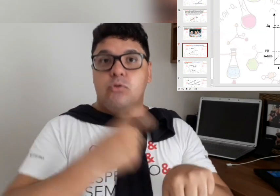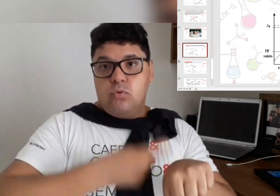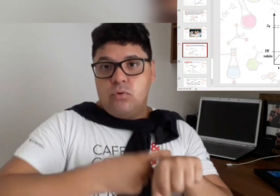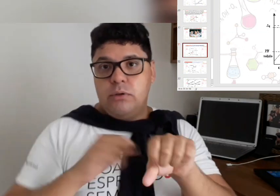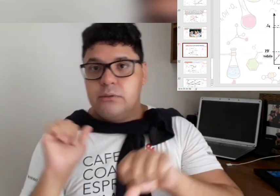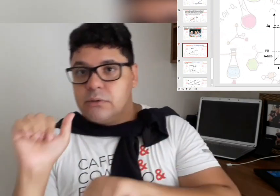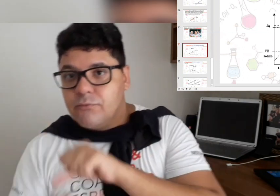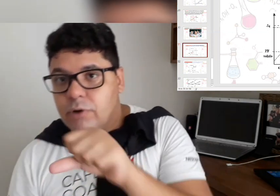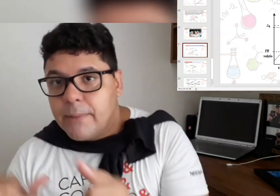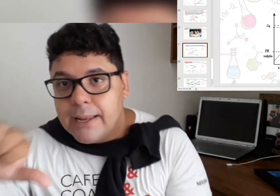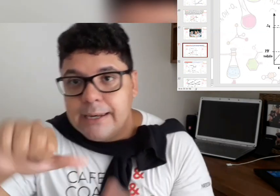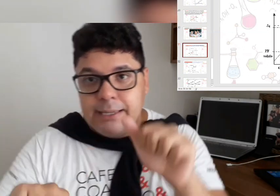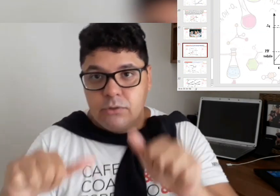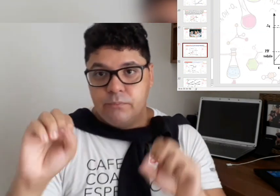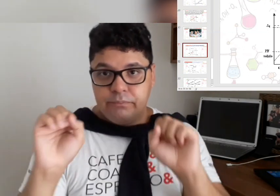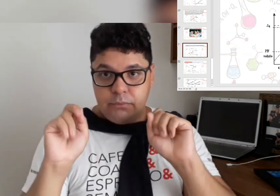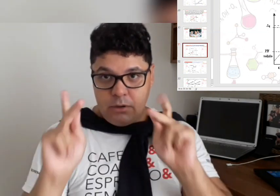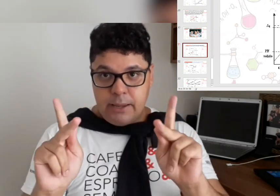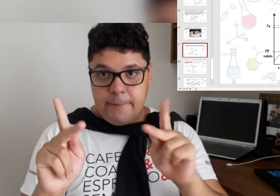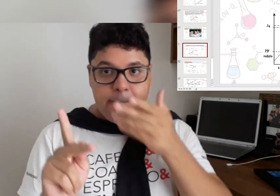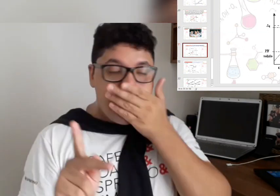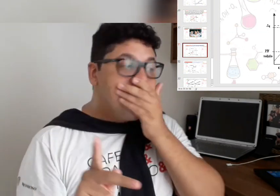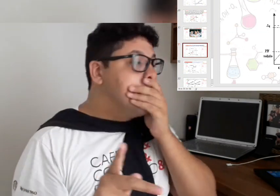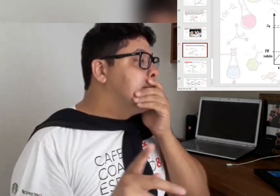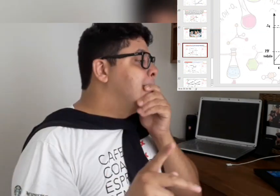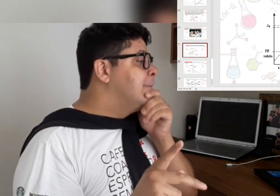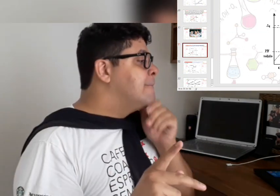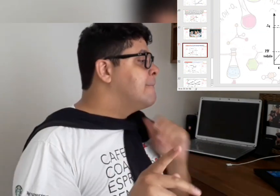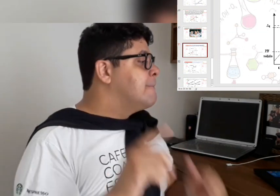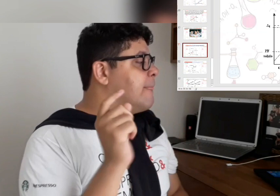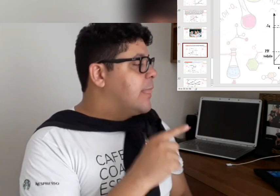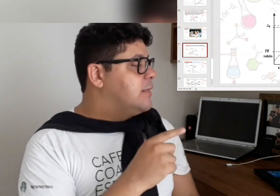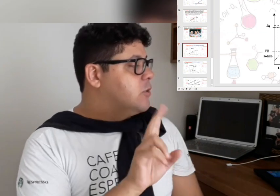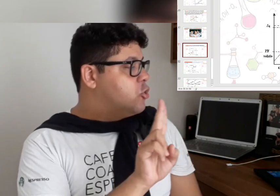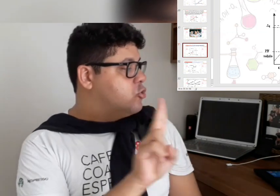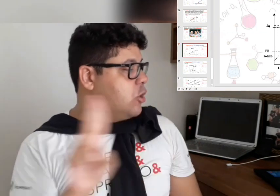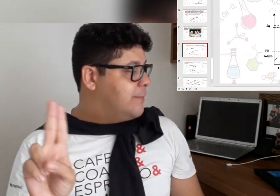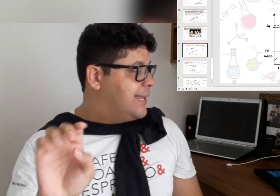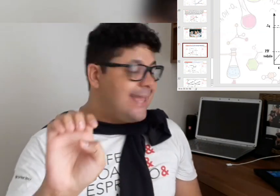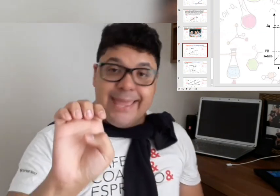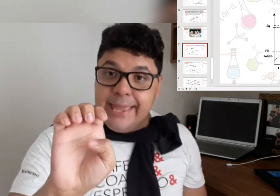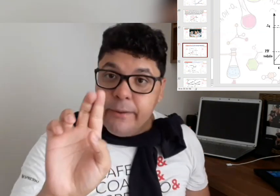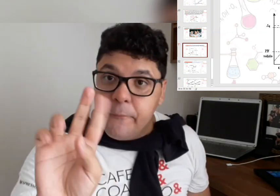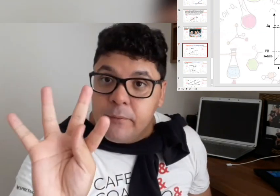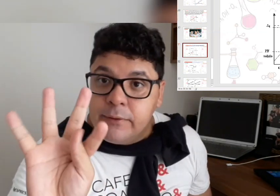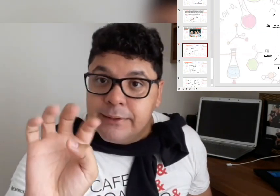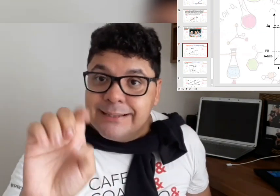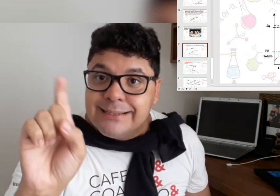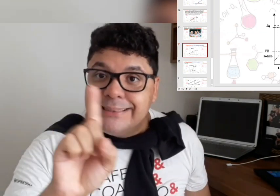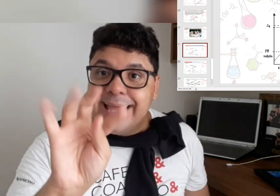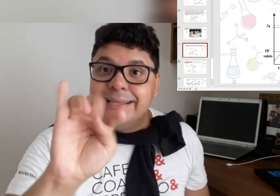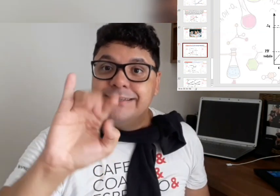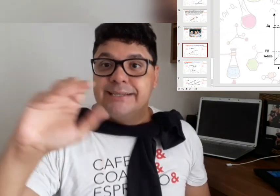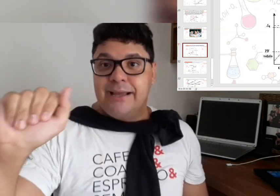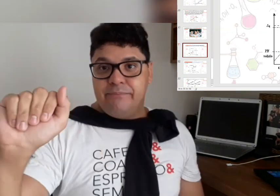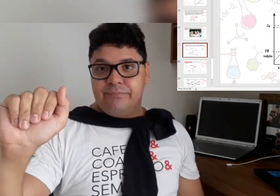vai ter a temperatura bem definida, tá? Ele vai ter uma variação na temperatura durante o